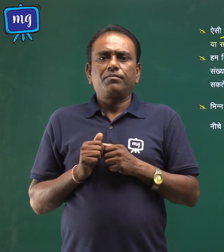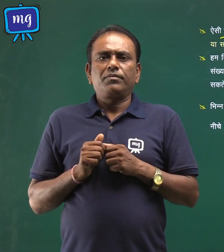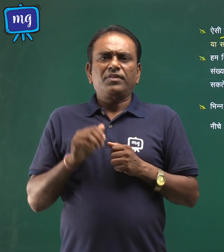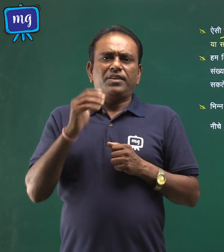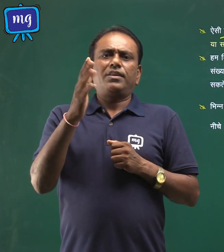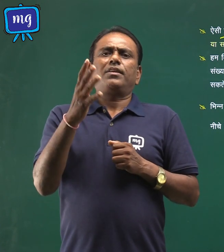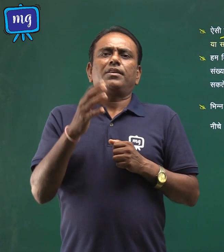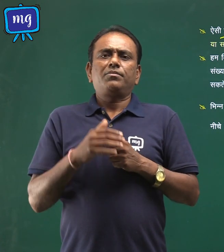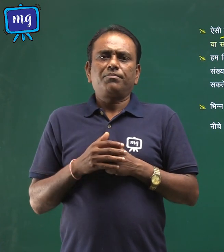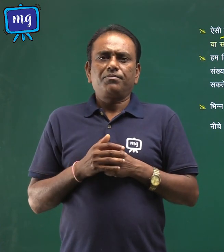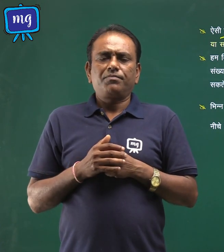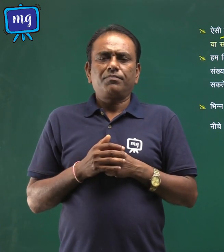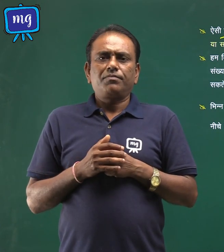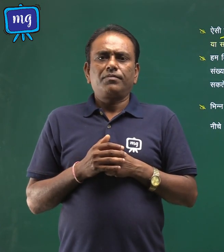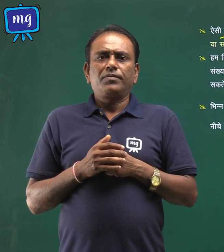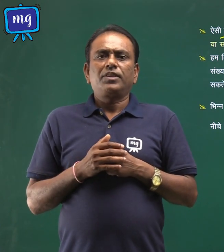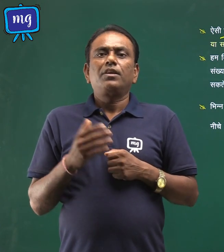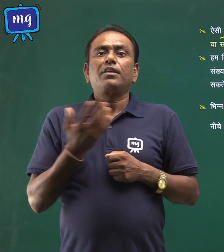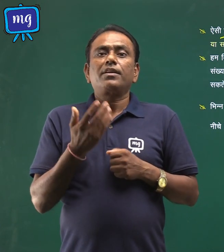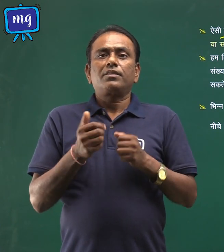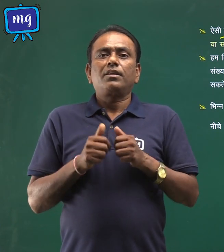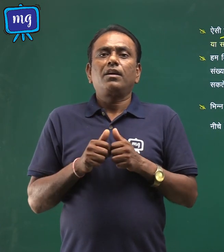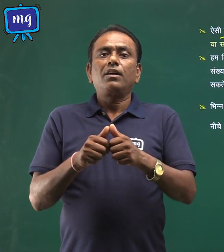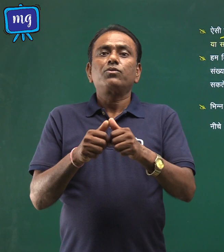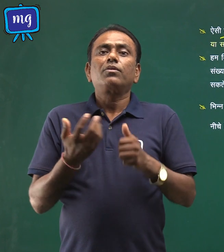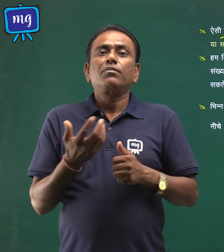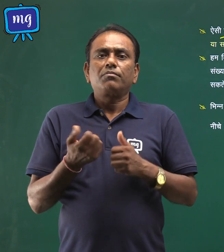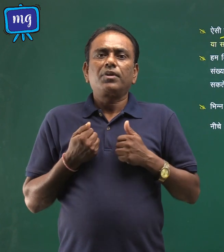या नहीं? कैसे पता करेंगे?